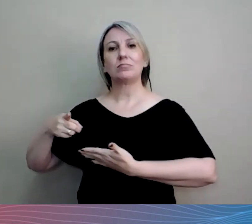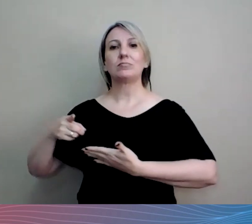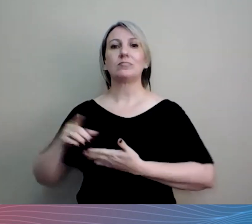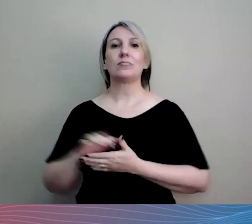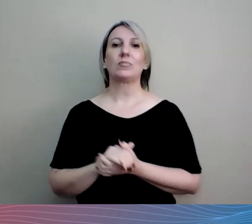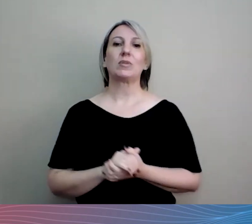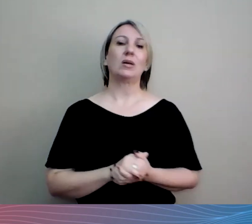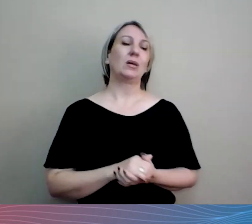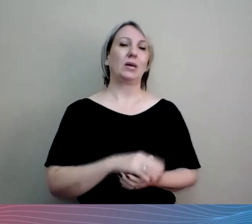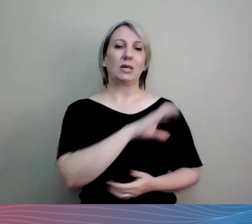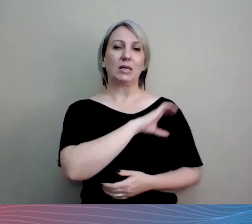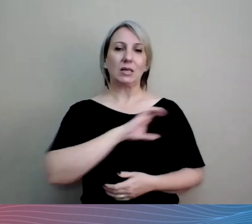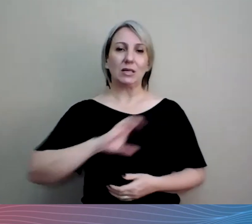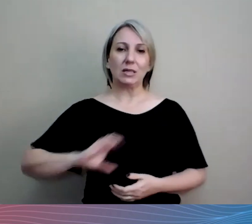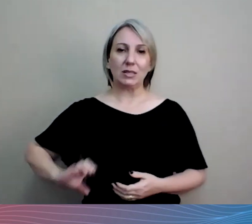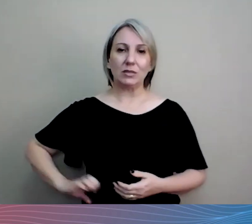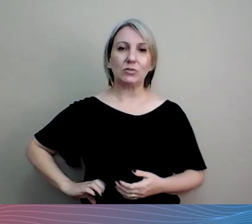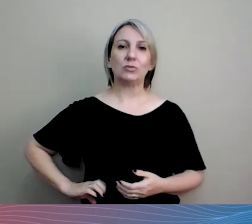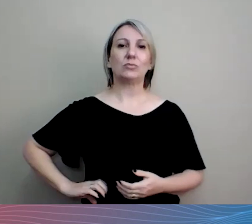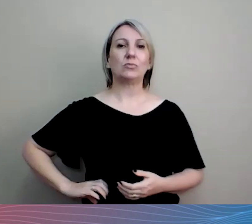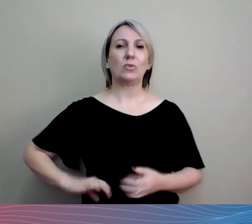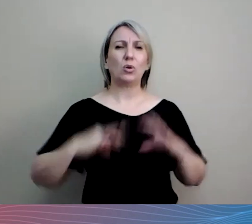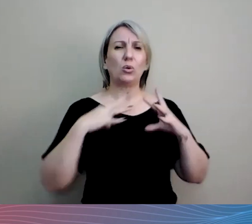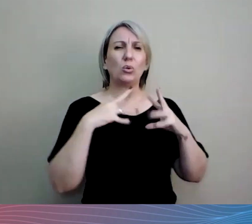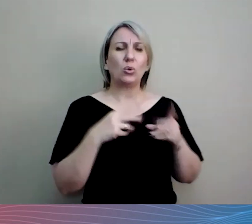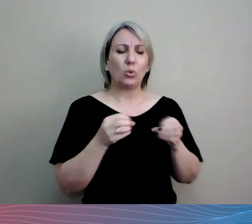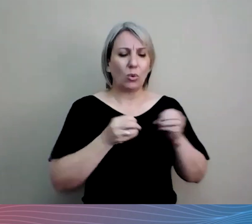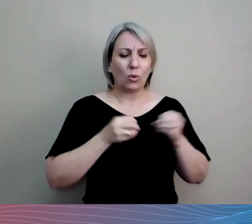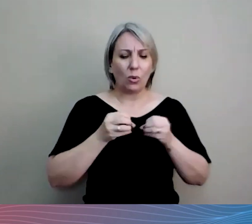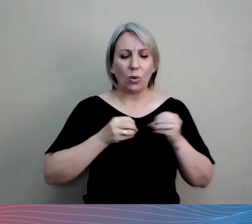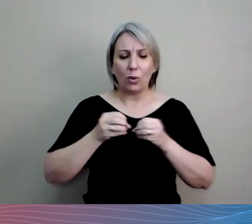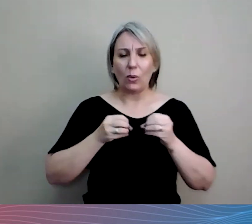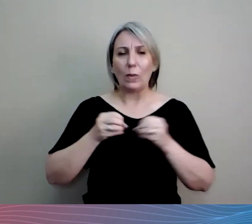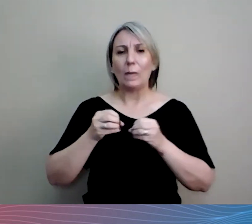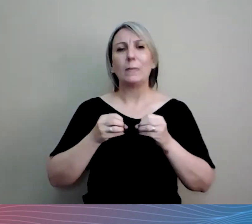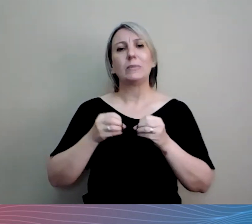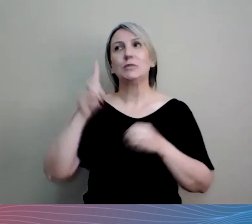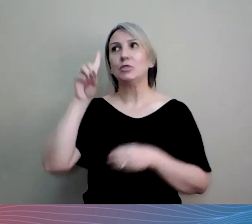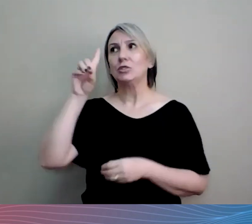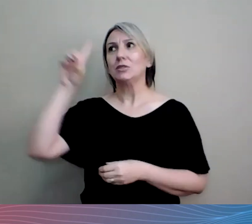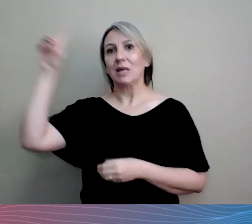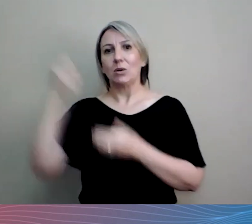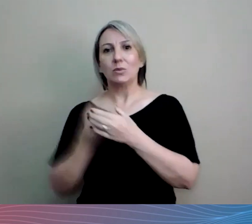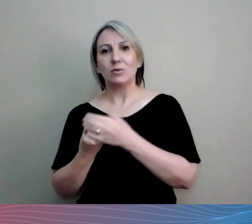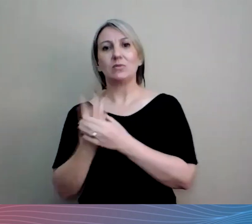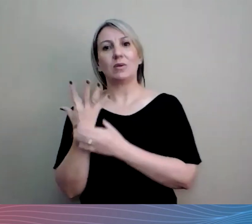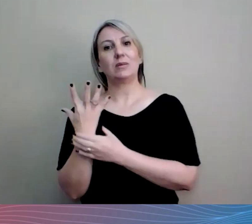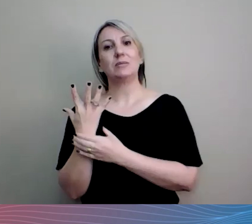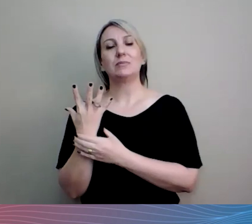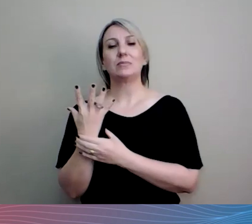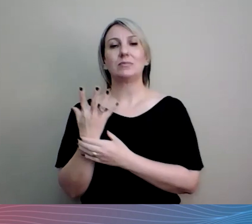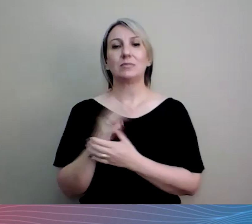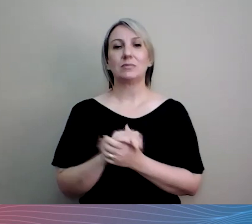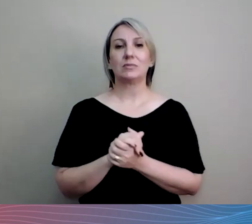quem toda a obra de Deus foi realizada e é realizada. Deus deseja que o Filho seja